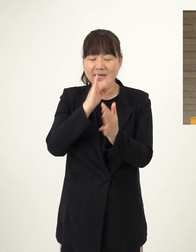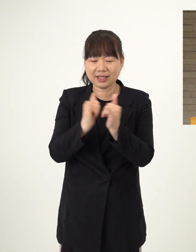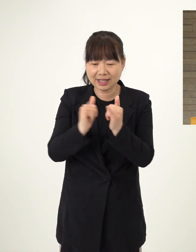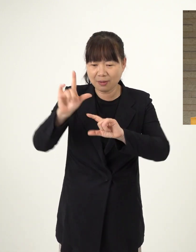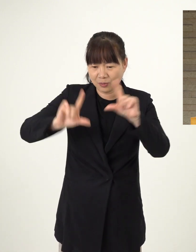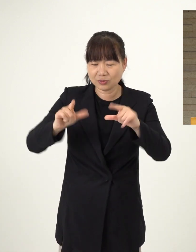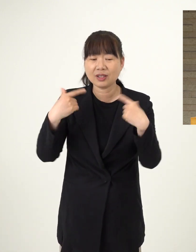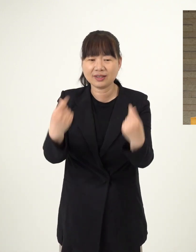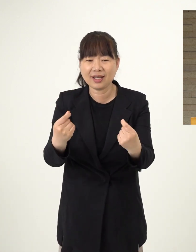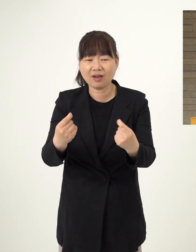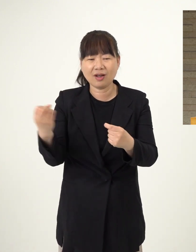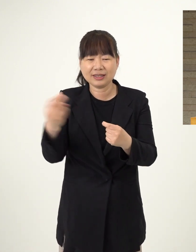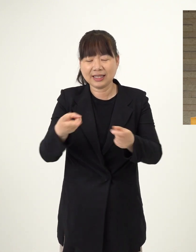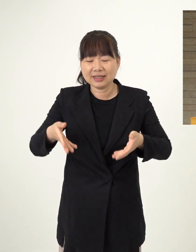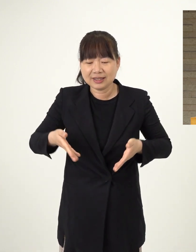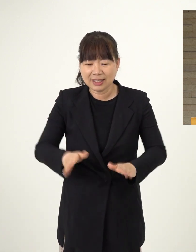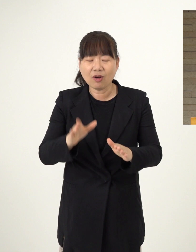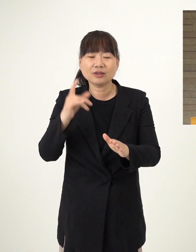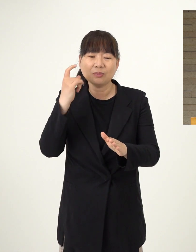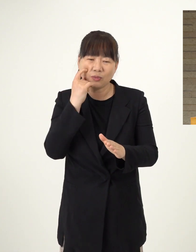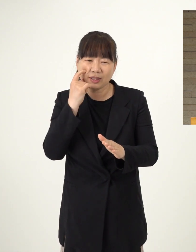거듭나지 못한 사람이에요.